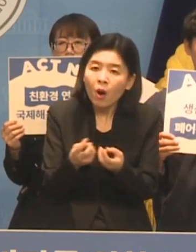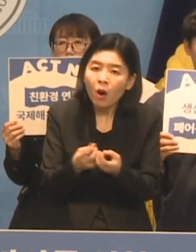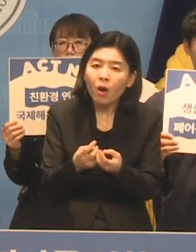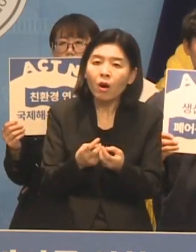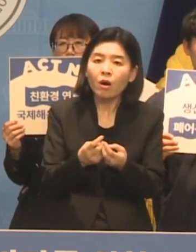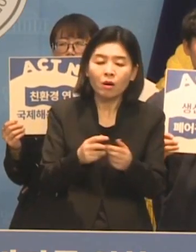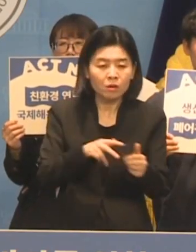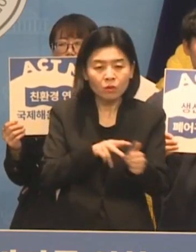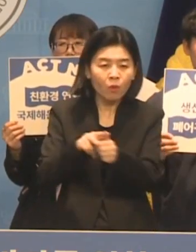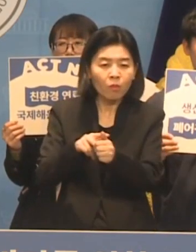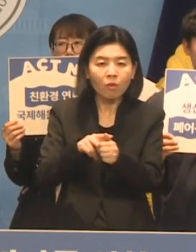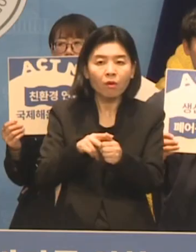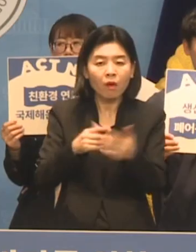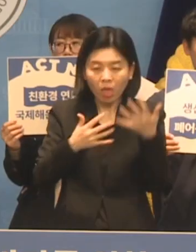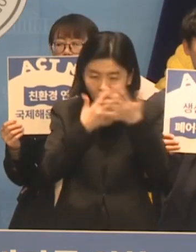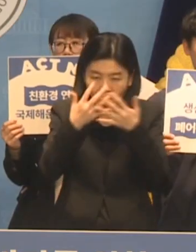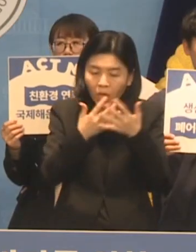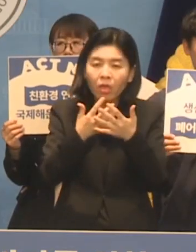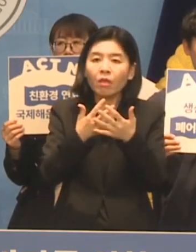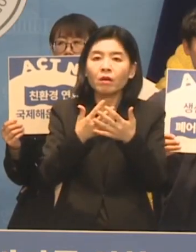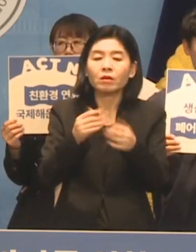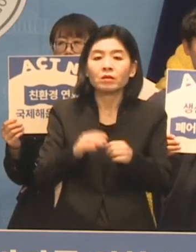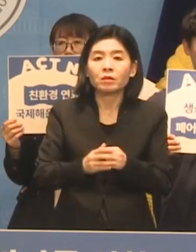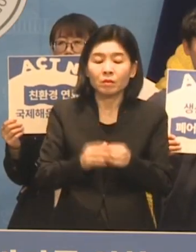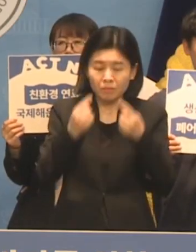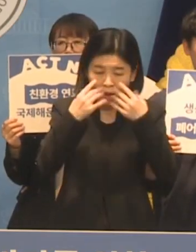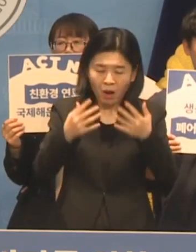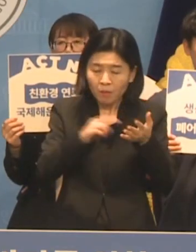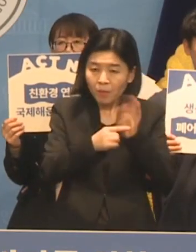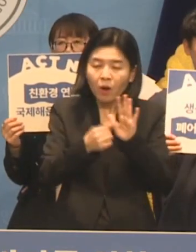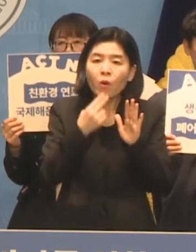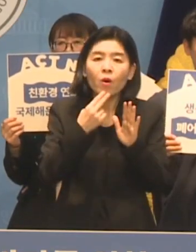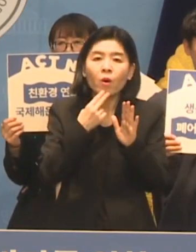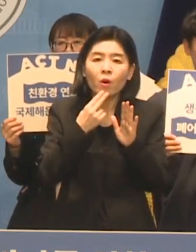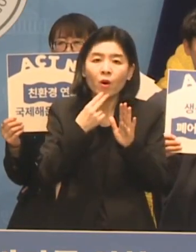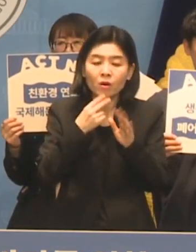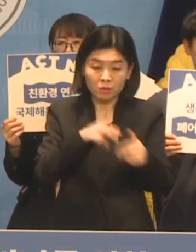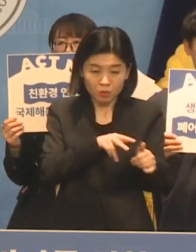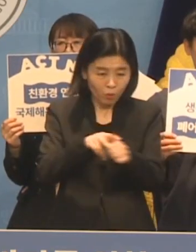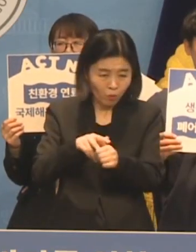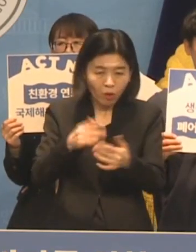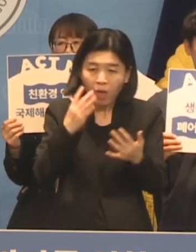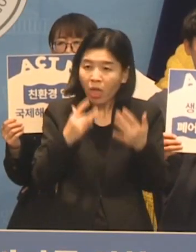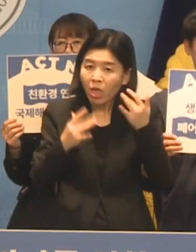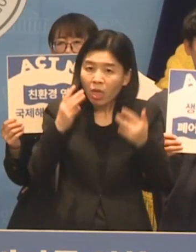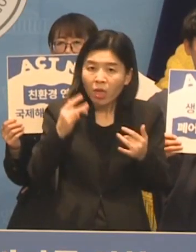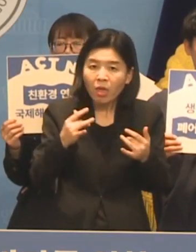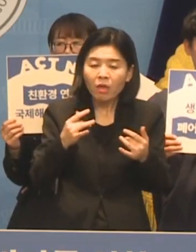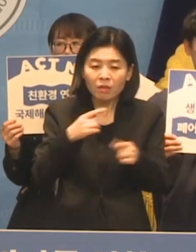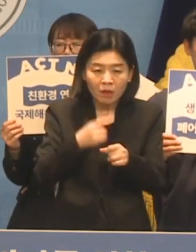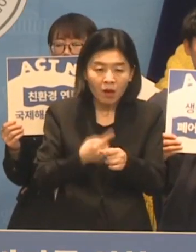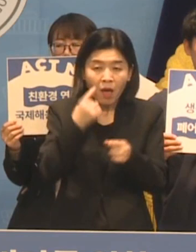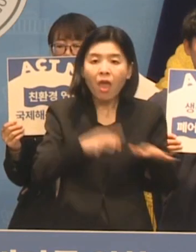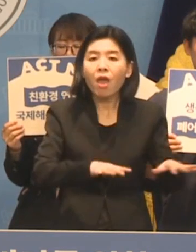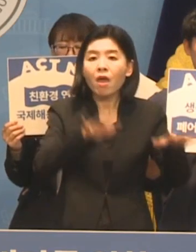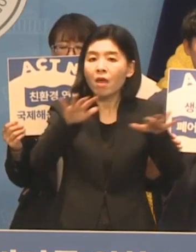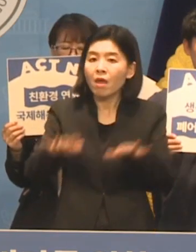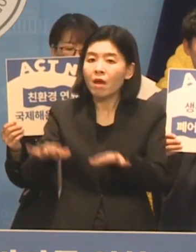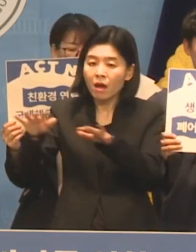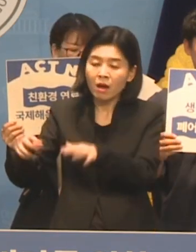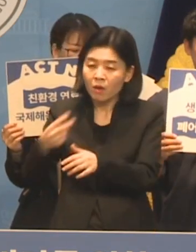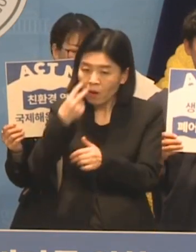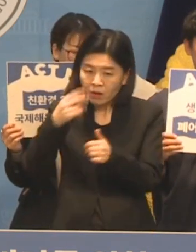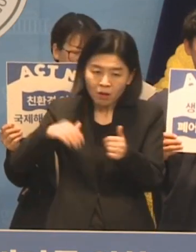않습니다. 이렇게 많은 정보가 결여되는 동안 해양 생태계는 빠르게 그리고